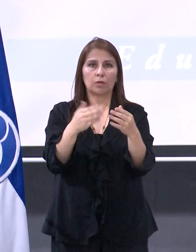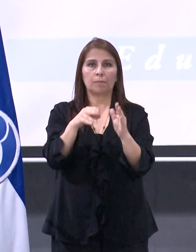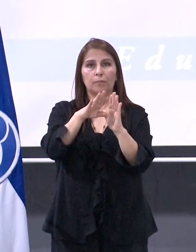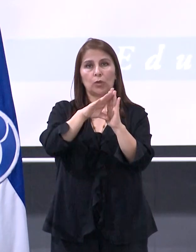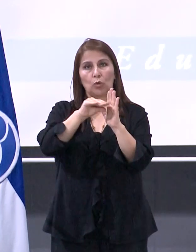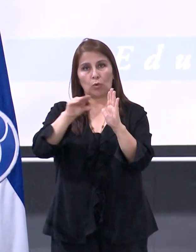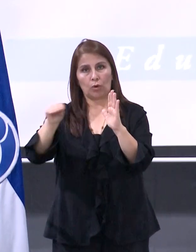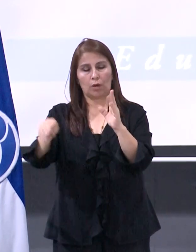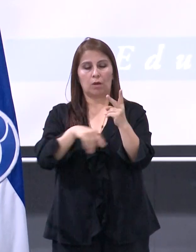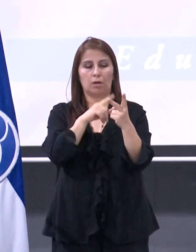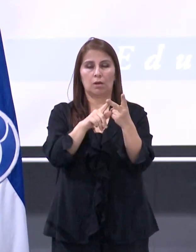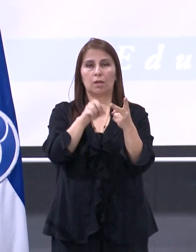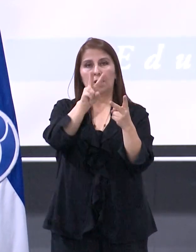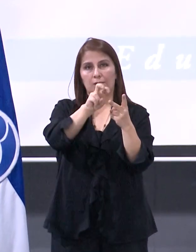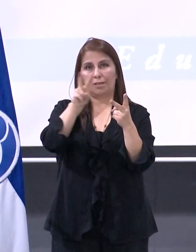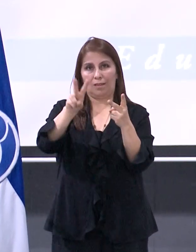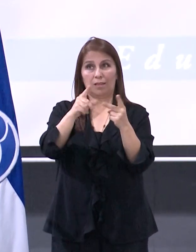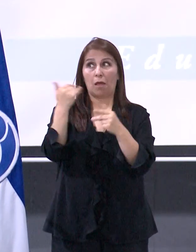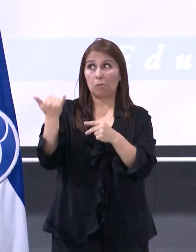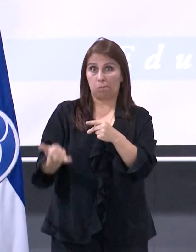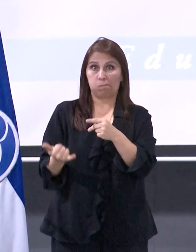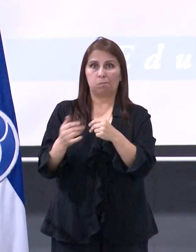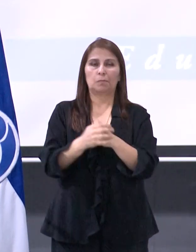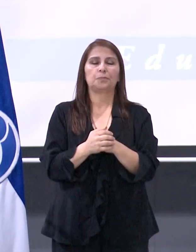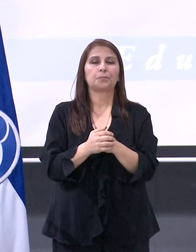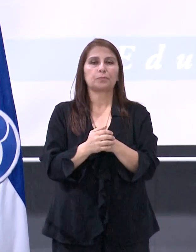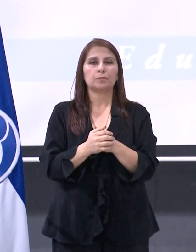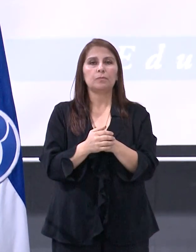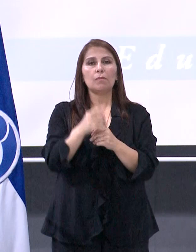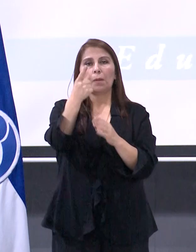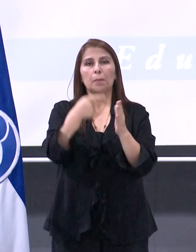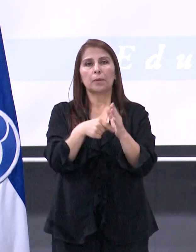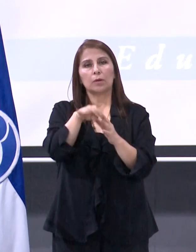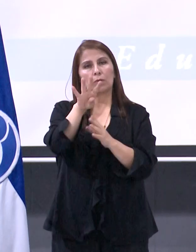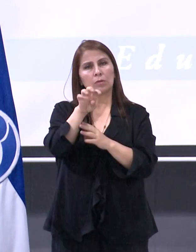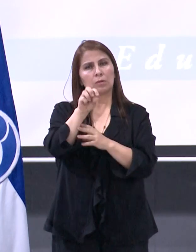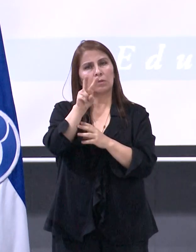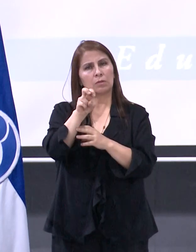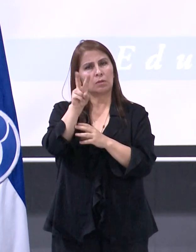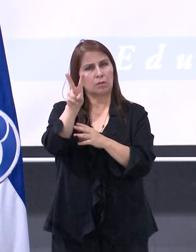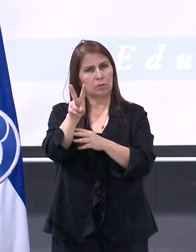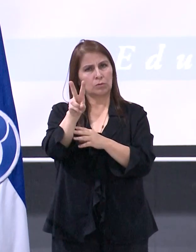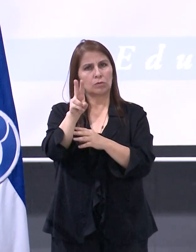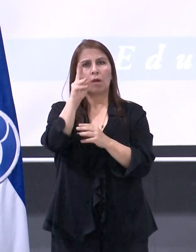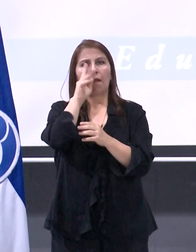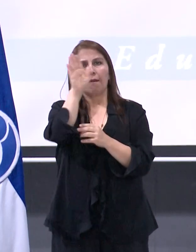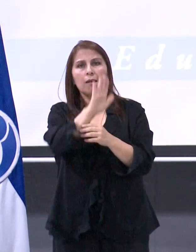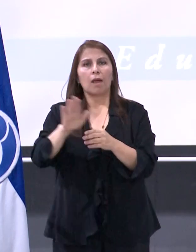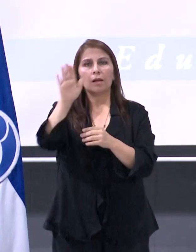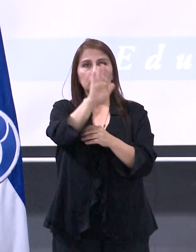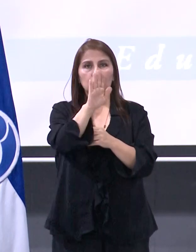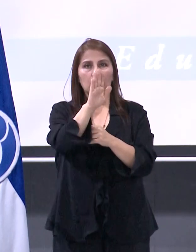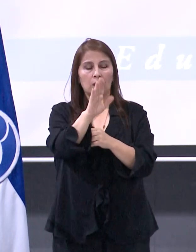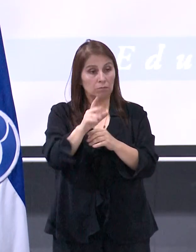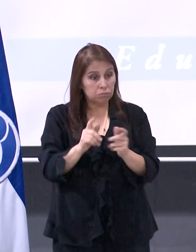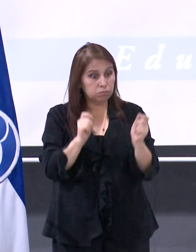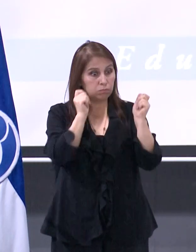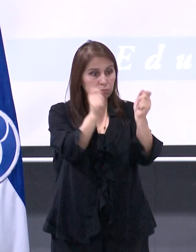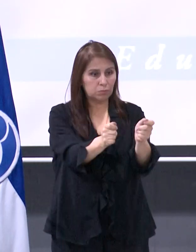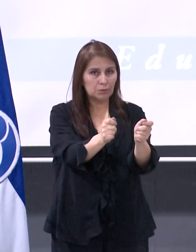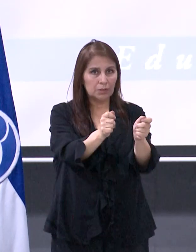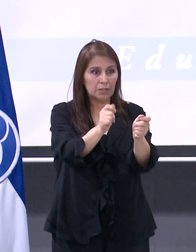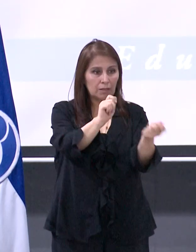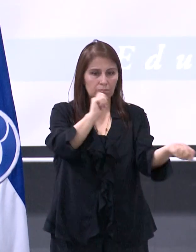la calle 72 en 1962 la universidad de su carácter nacional y pasó a convertirse una institución